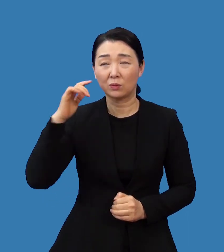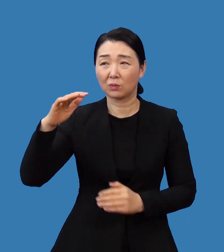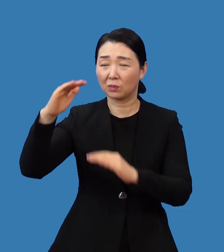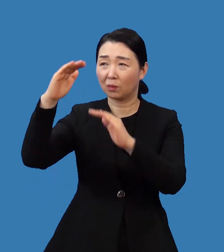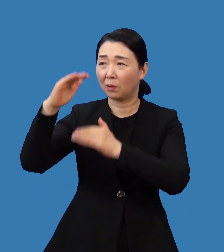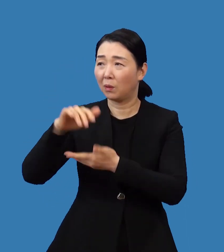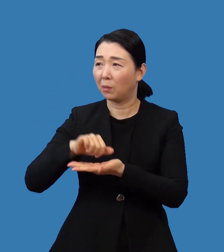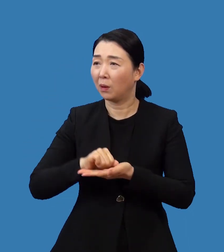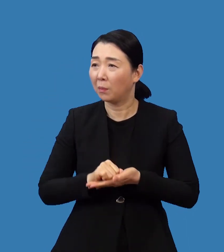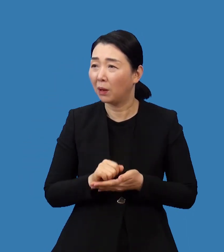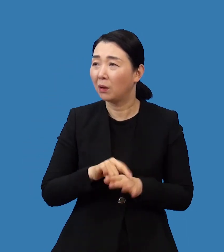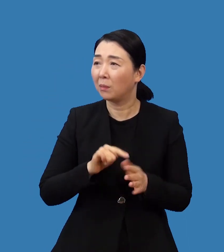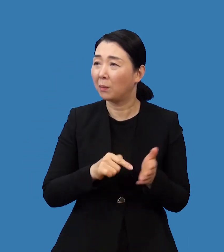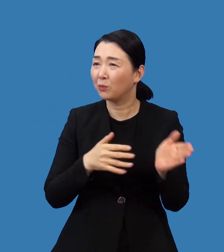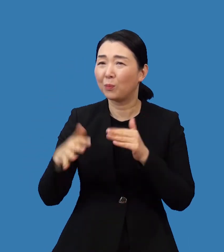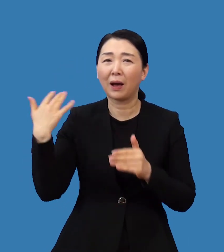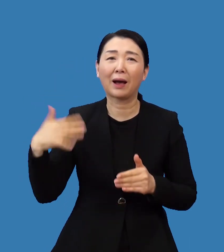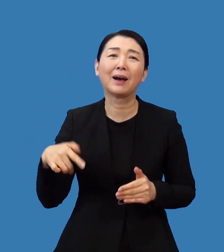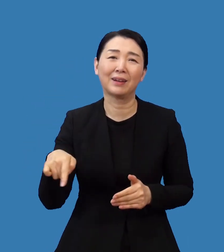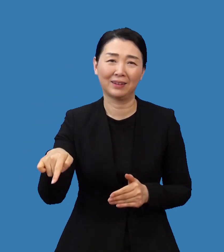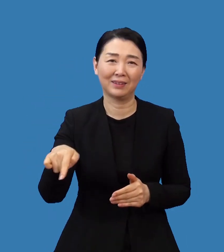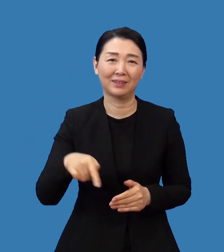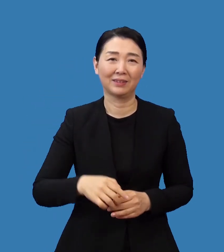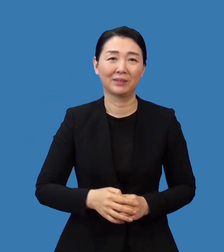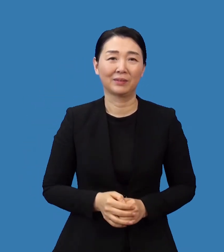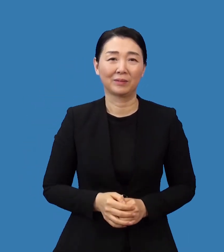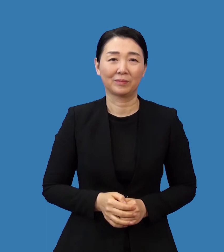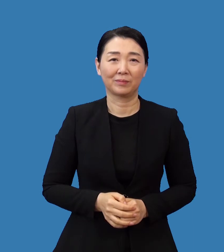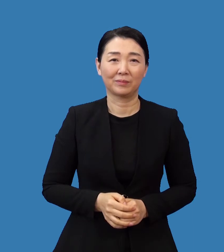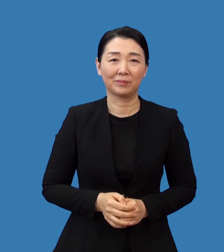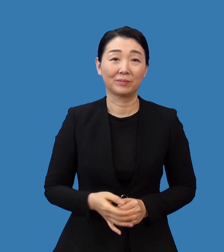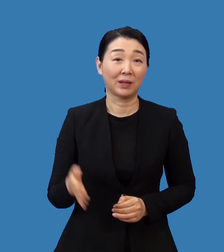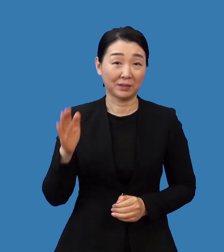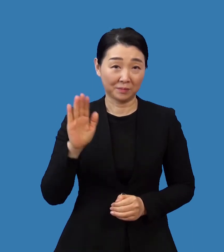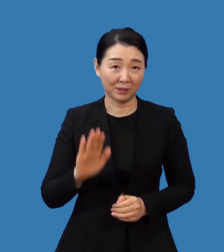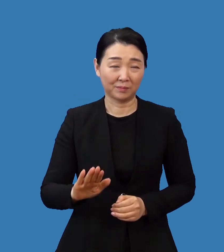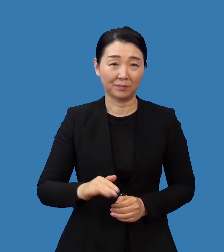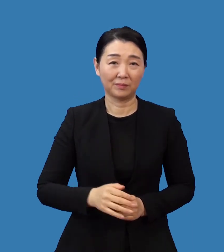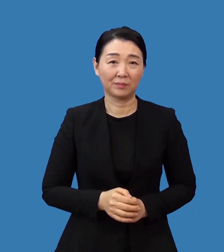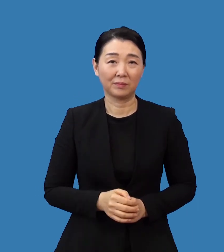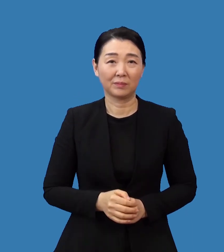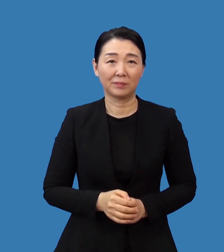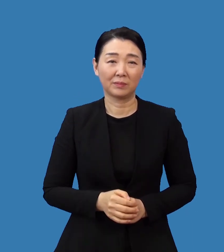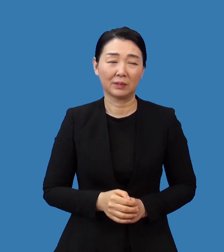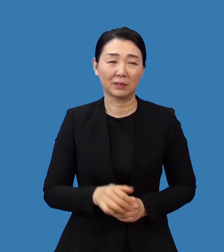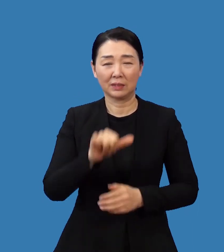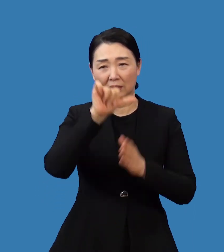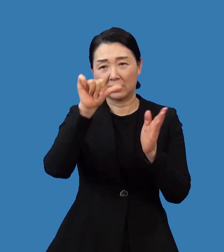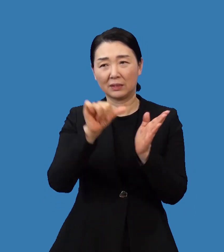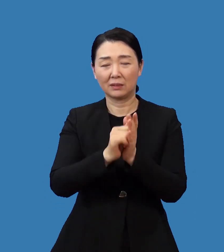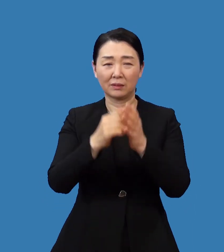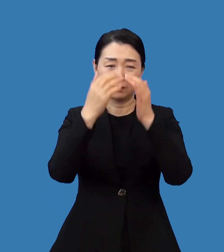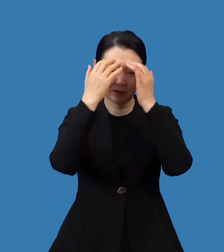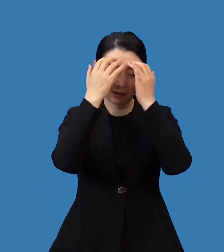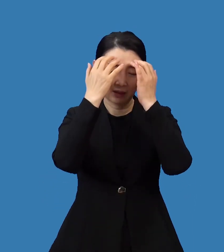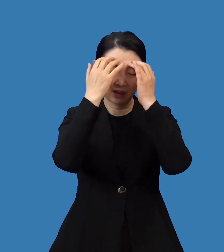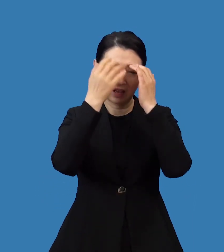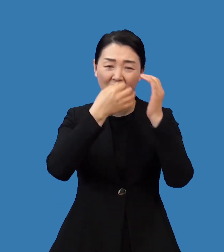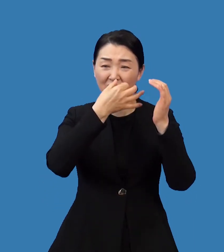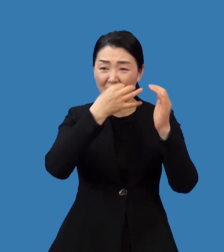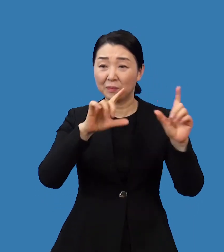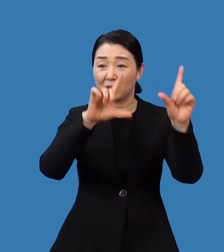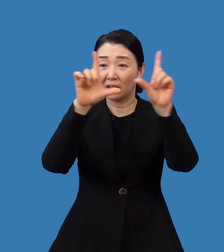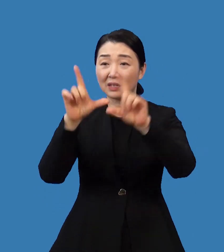마음의 준비도 없었던 사람들이었습니다. 하지만 고단한 인생을 살아왔던